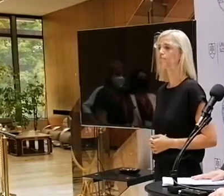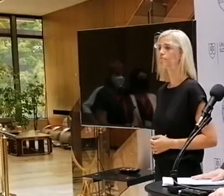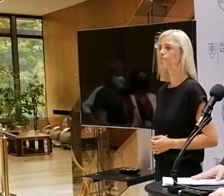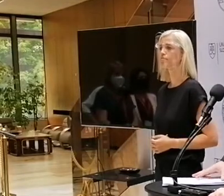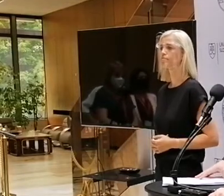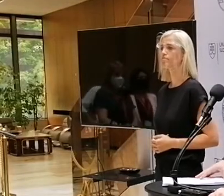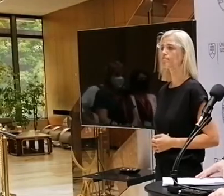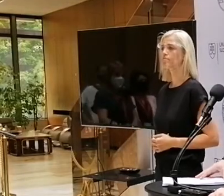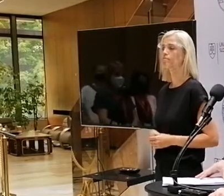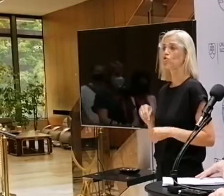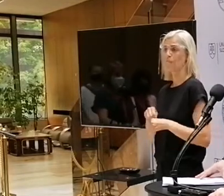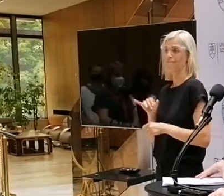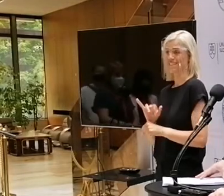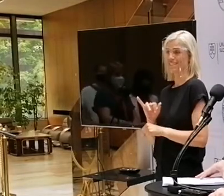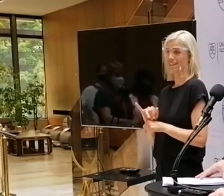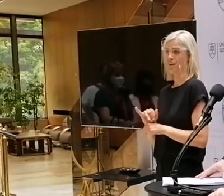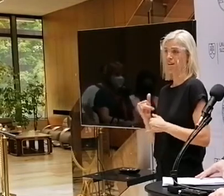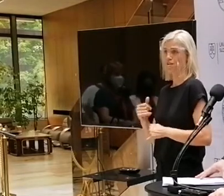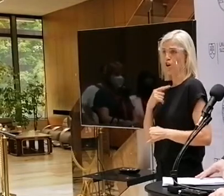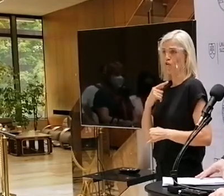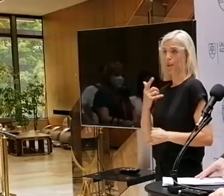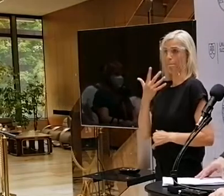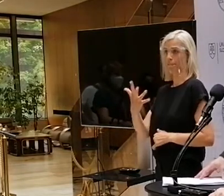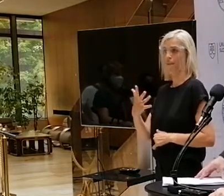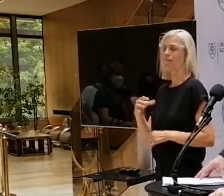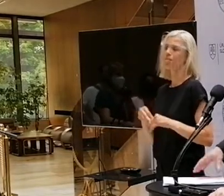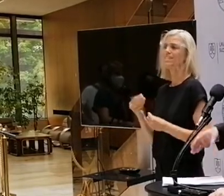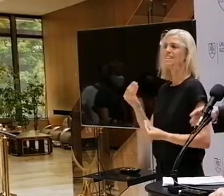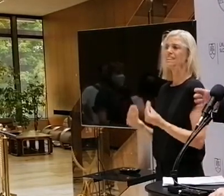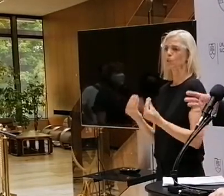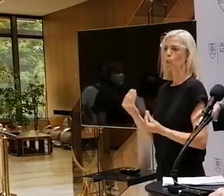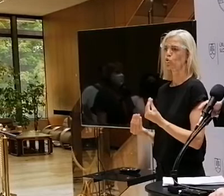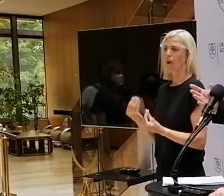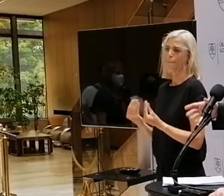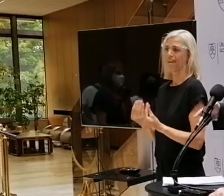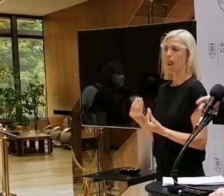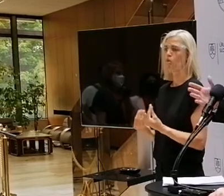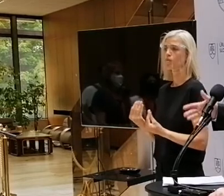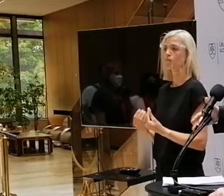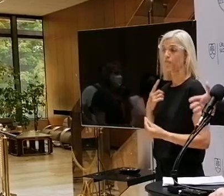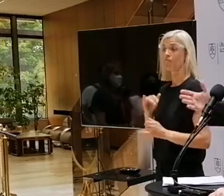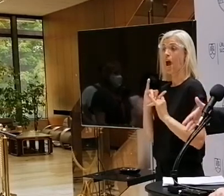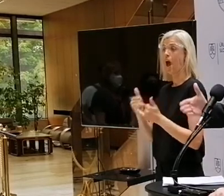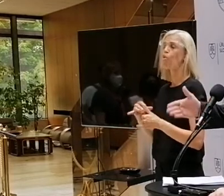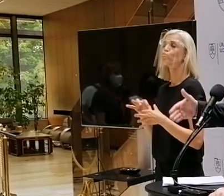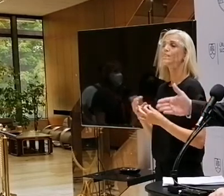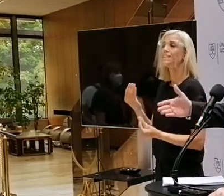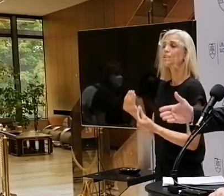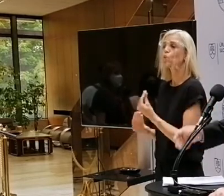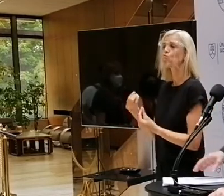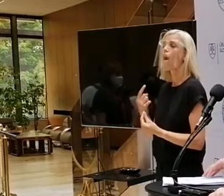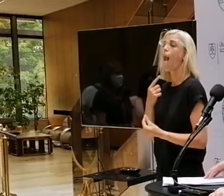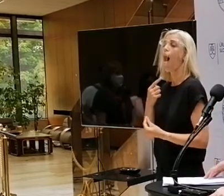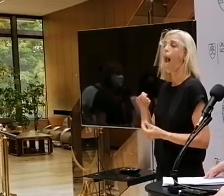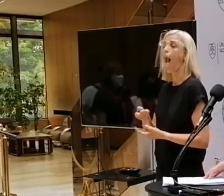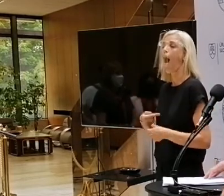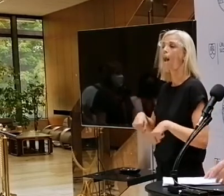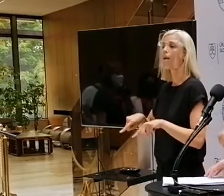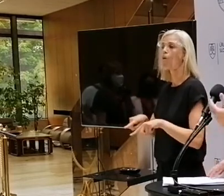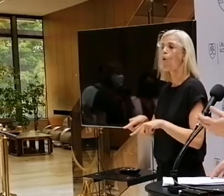Teda zatiaľ len 5 v tom pilotnom, tej pilotnej fáze? Áno, ale to je vlastne na odskúšanie toho, že